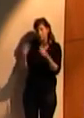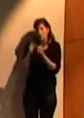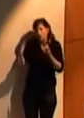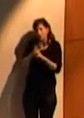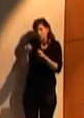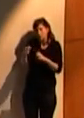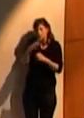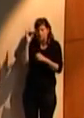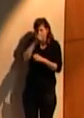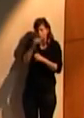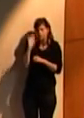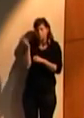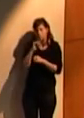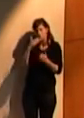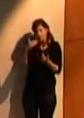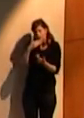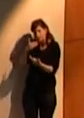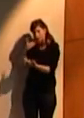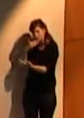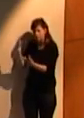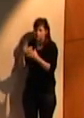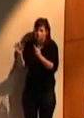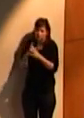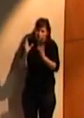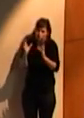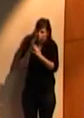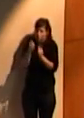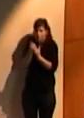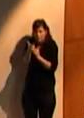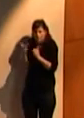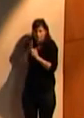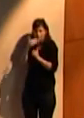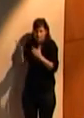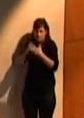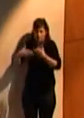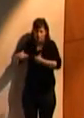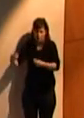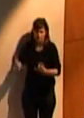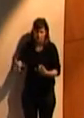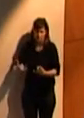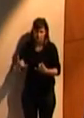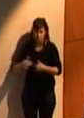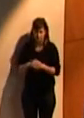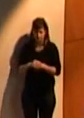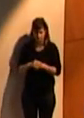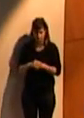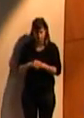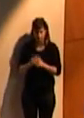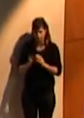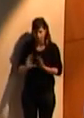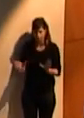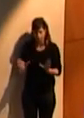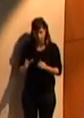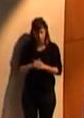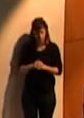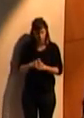Sophie Grabiel, Marie-Noëlle Andissac et Muriel Barral, voilà, qui nous ont accueillis. Voilà.